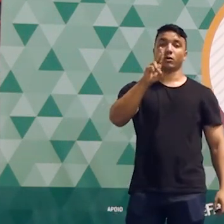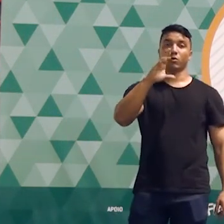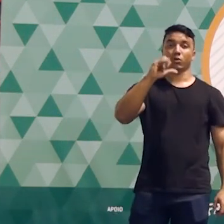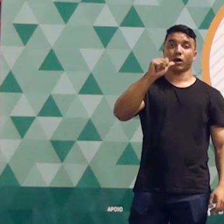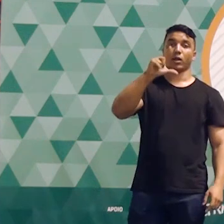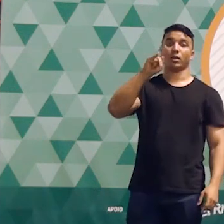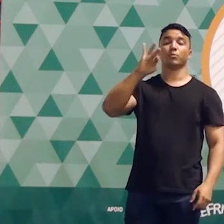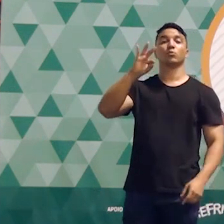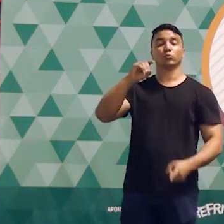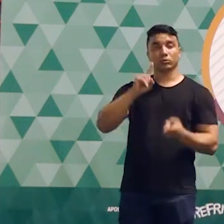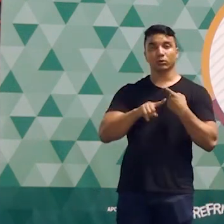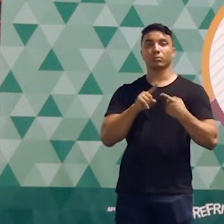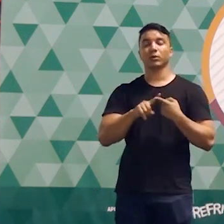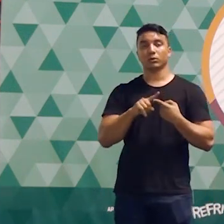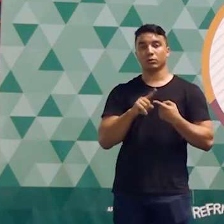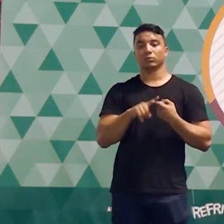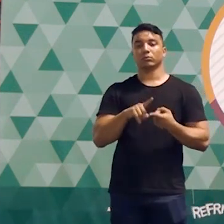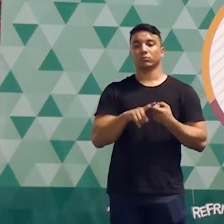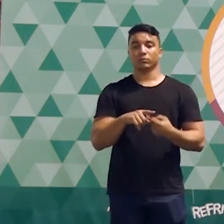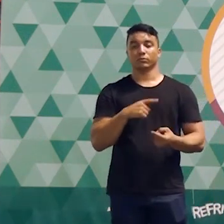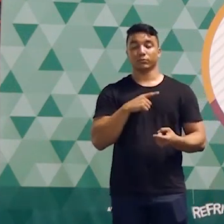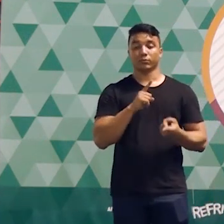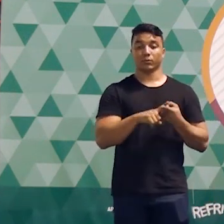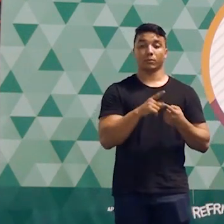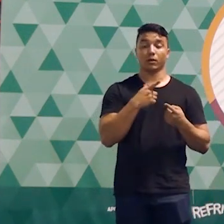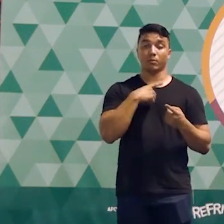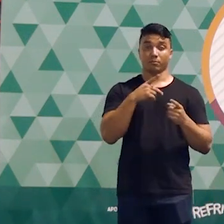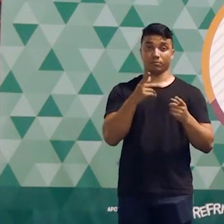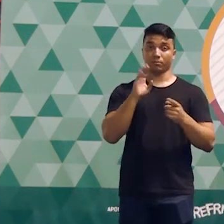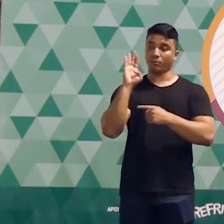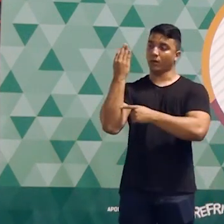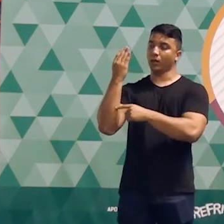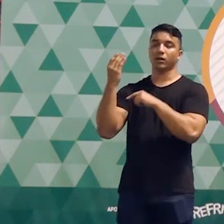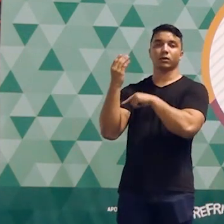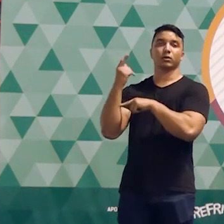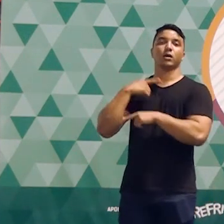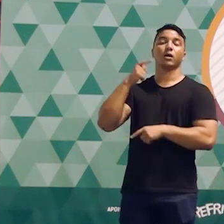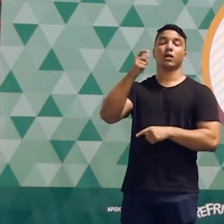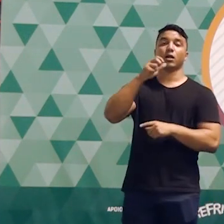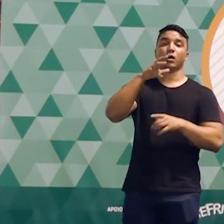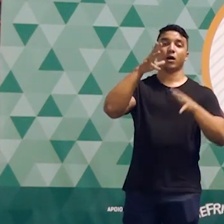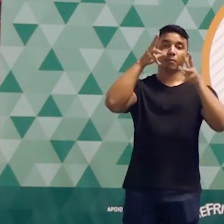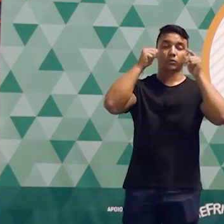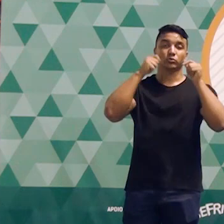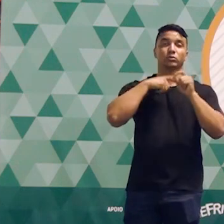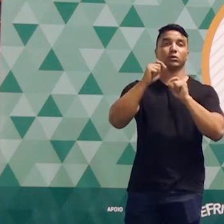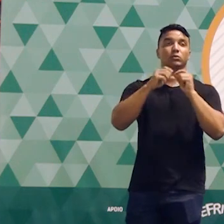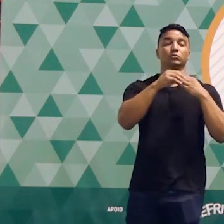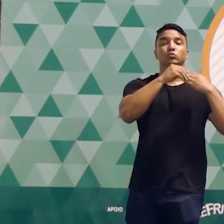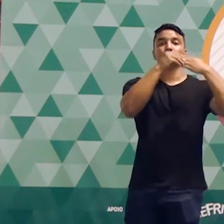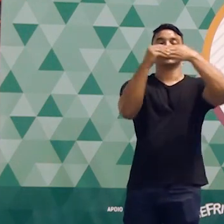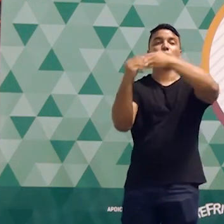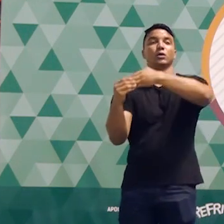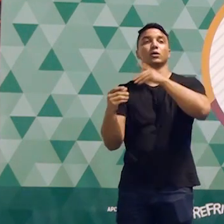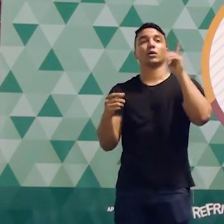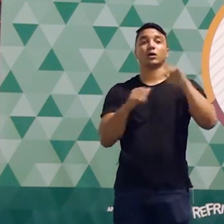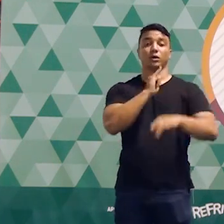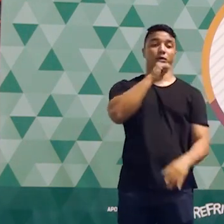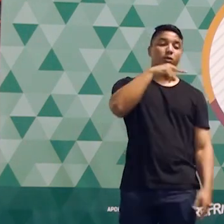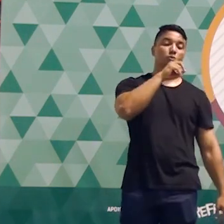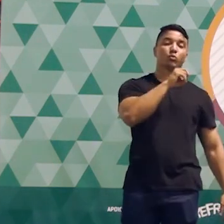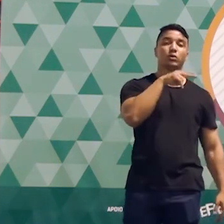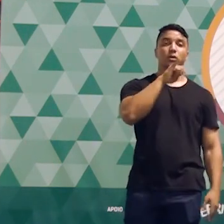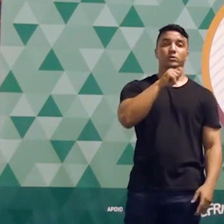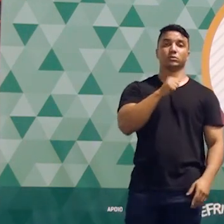aqui no Brasil. Certo? Tem uma madeira que o pessoal está plantando lá na Amazônia agora, que eles trouxeram lá da Indonésia.